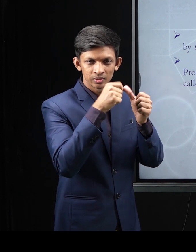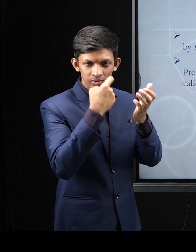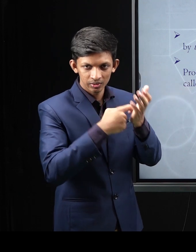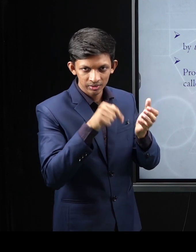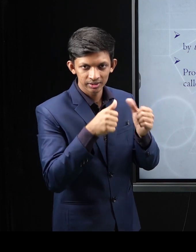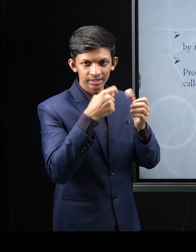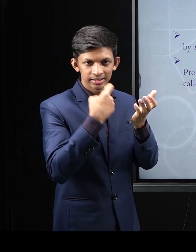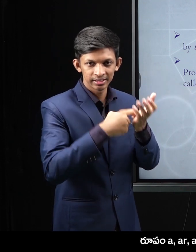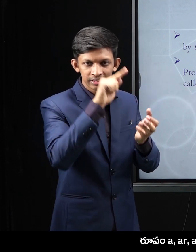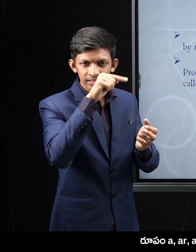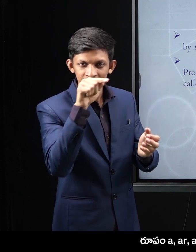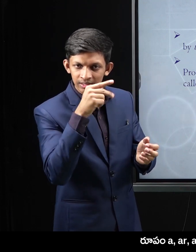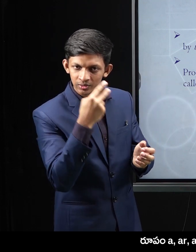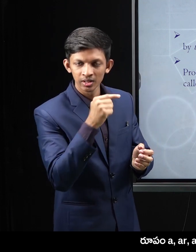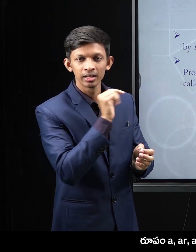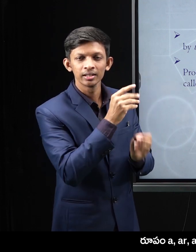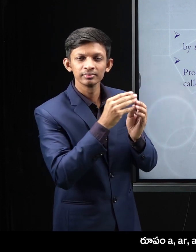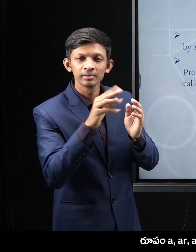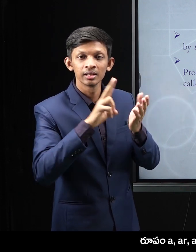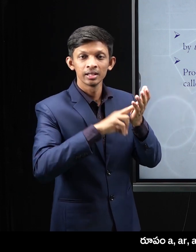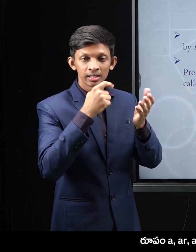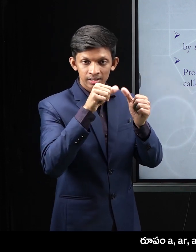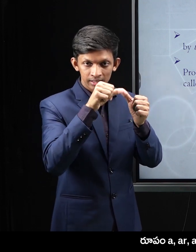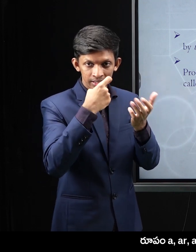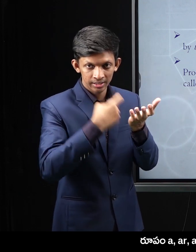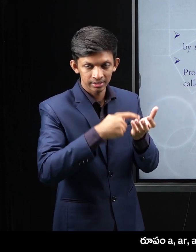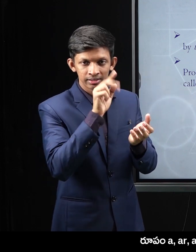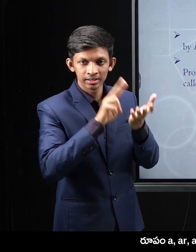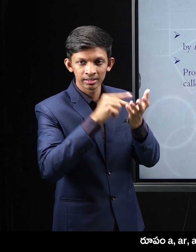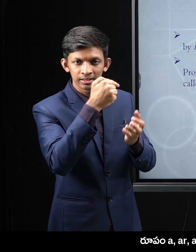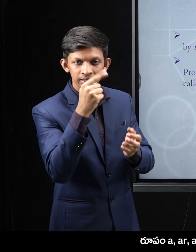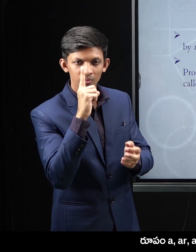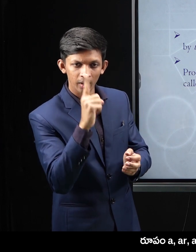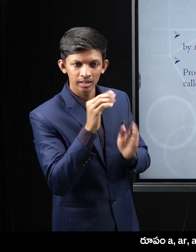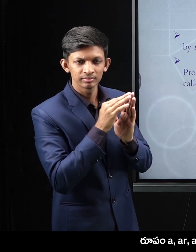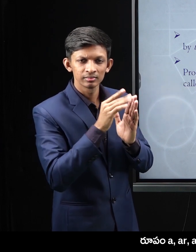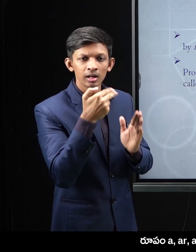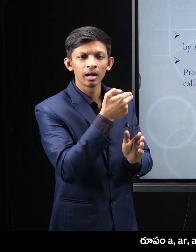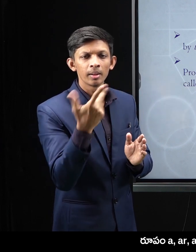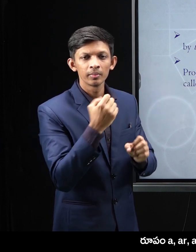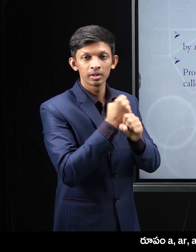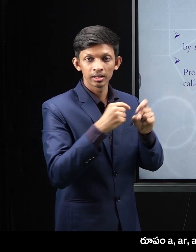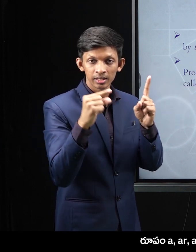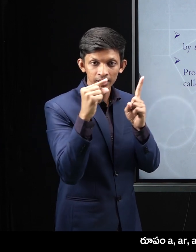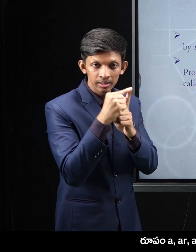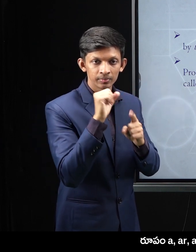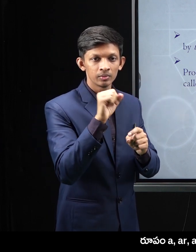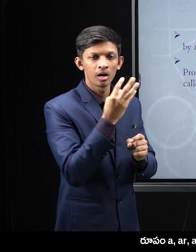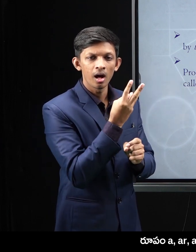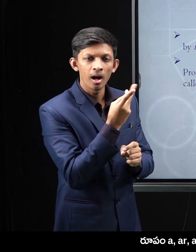ద్వారా ఇవ్వబడింది. రూపం ఏఆర్ ఏఆర్ స్క్వేర్ అండ్ సో ఆన్ ఏఆర్ పవర్ ఆఫ్ n-1.